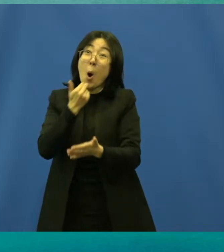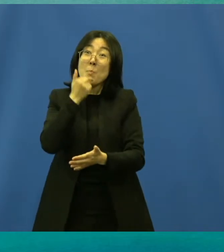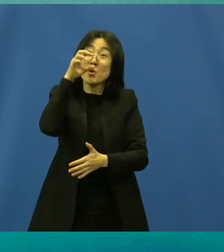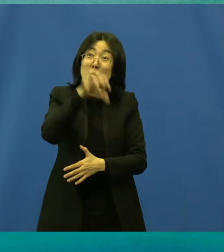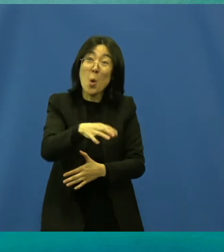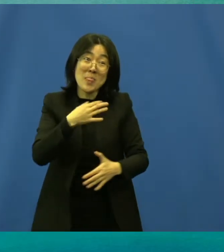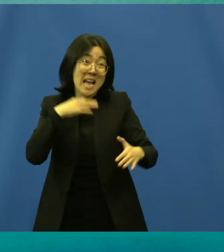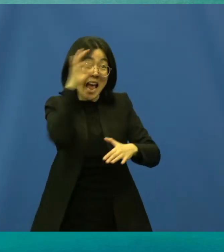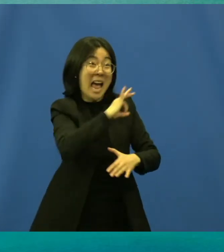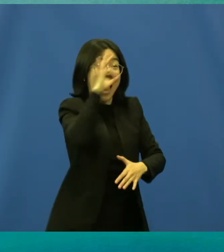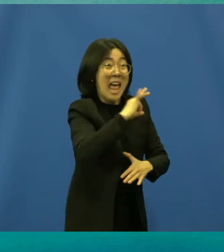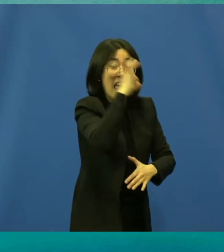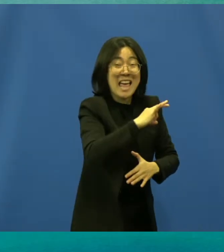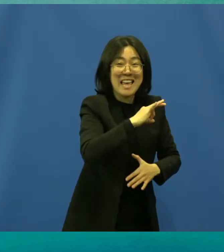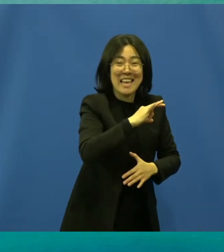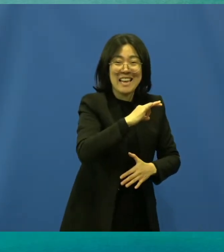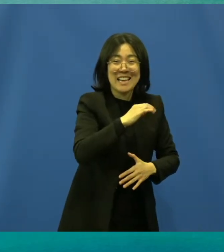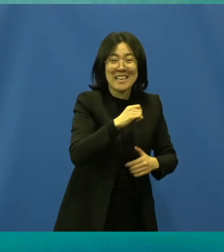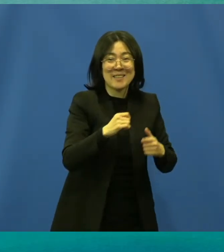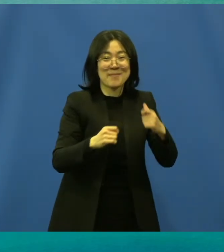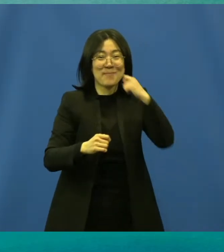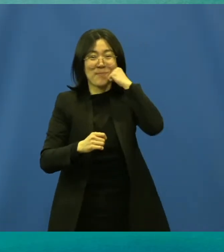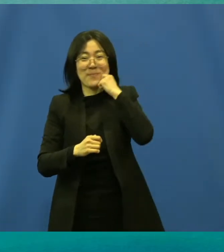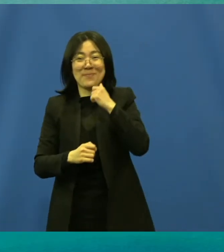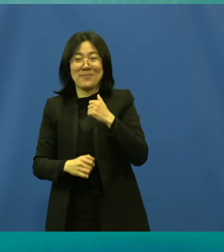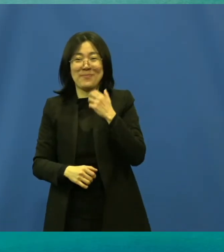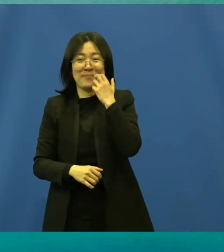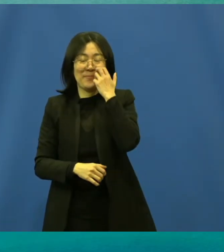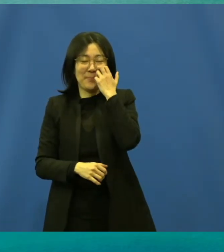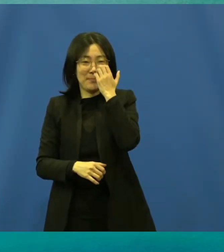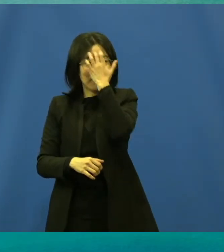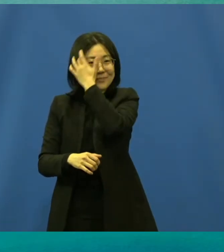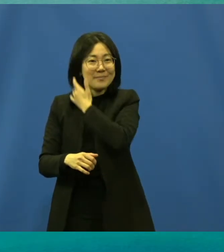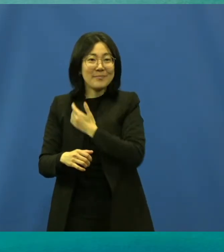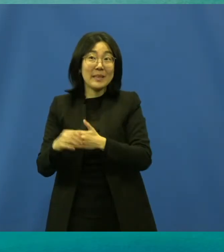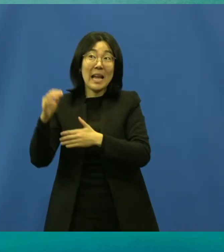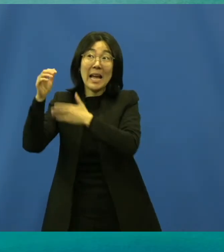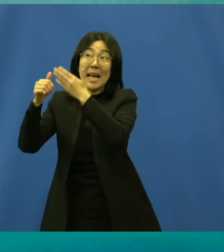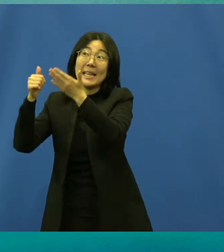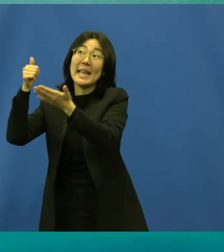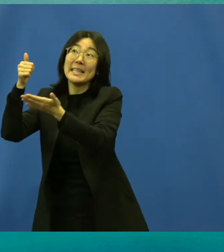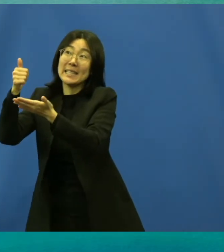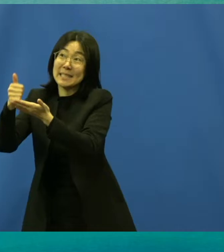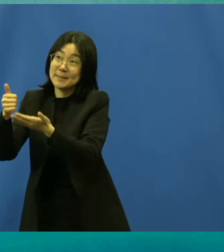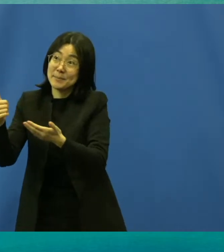그동안 요나는 자신이 하나님의 눈을 충분히 가리고